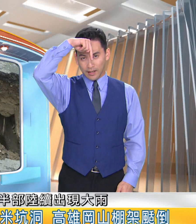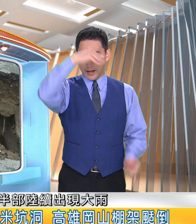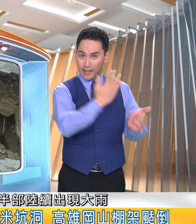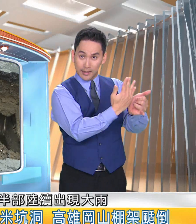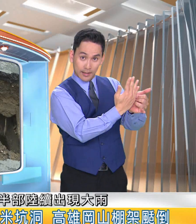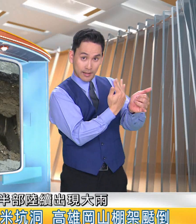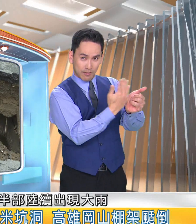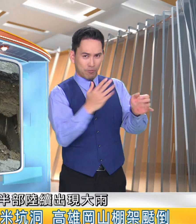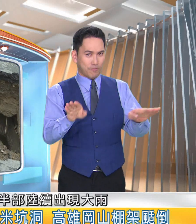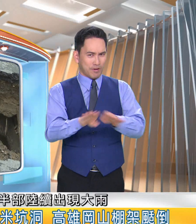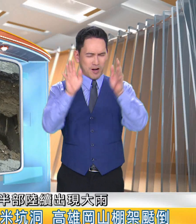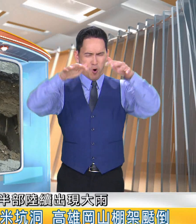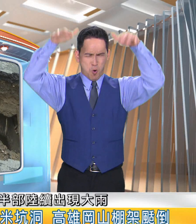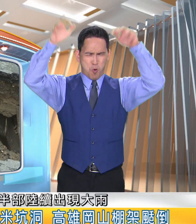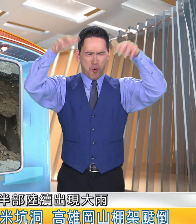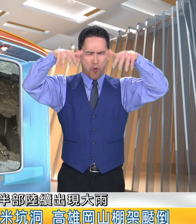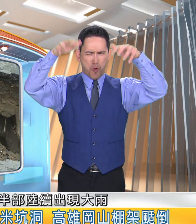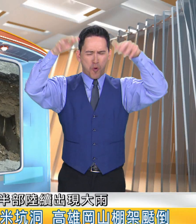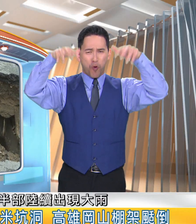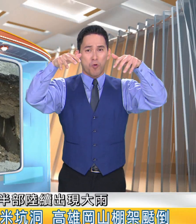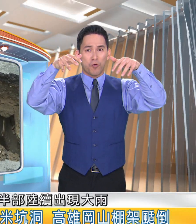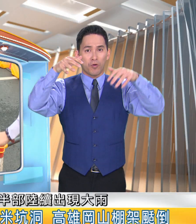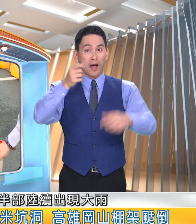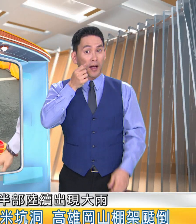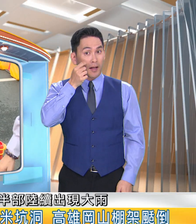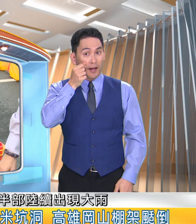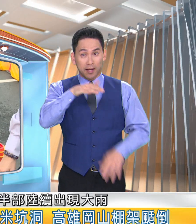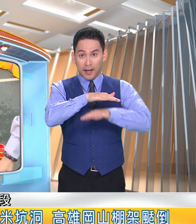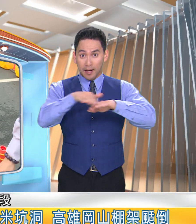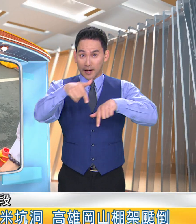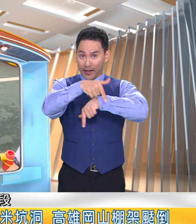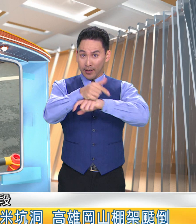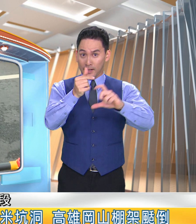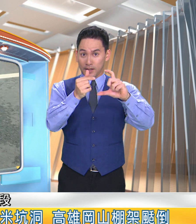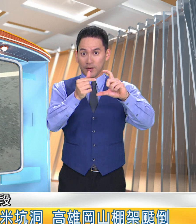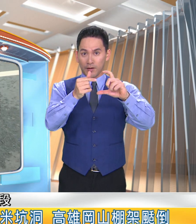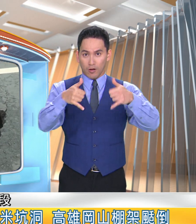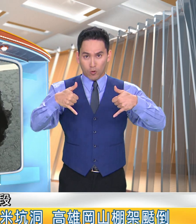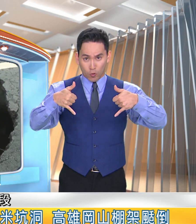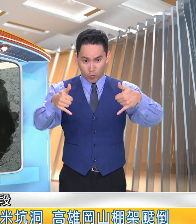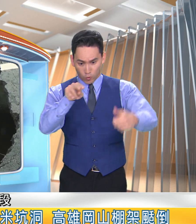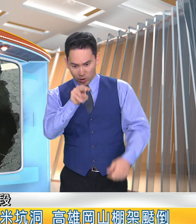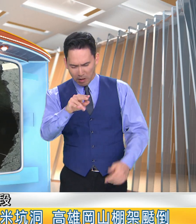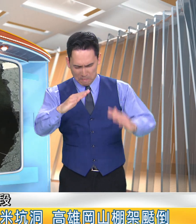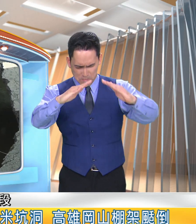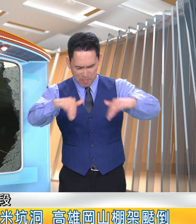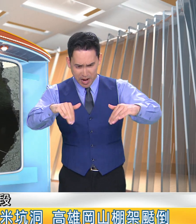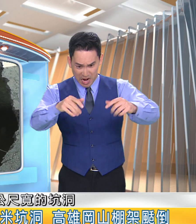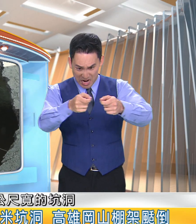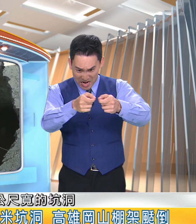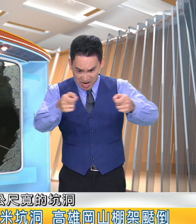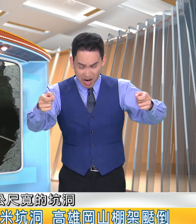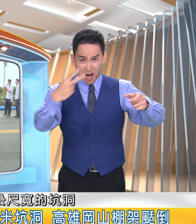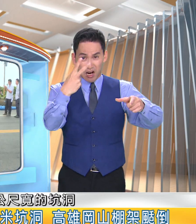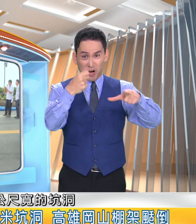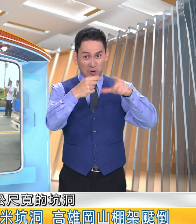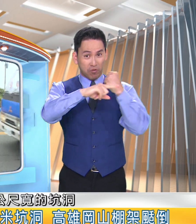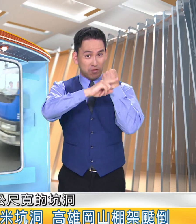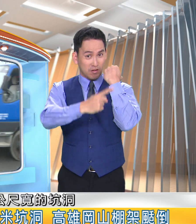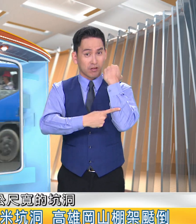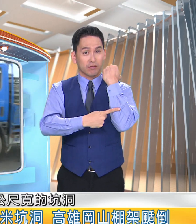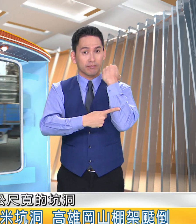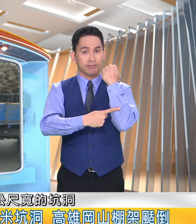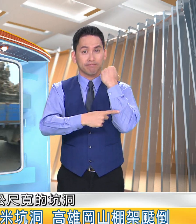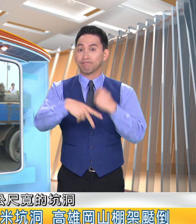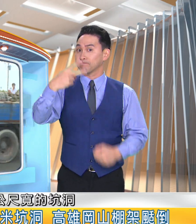昨天中午过后，西半部陆续出现了大雨。台南安南区有路段疑似雨后出